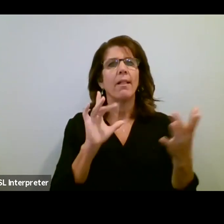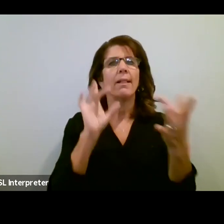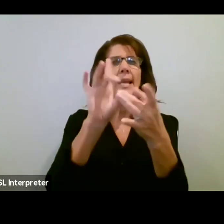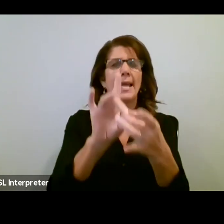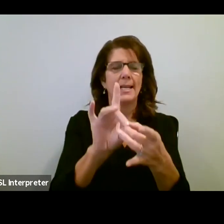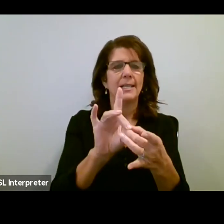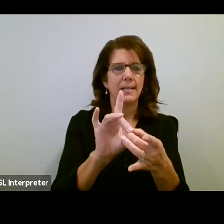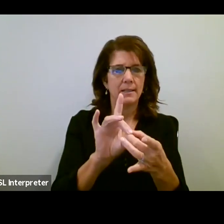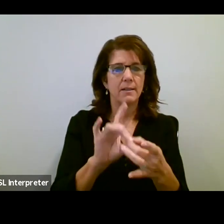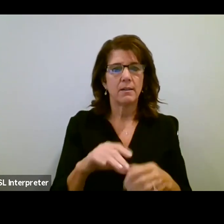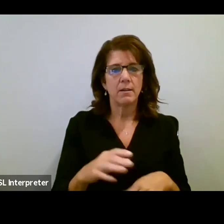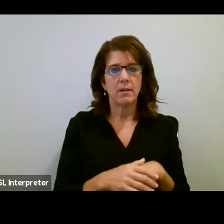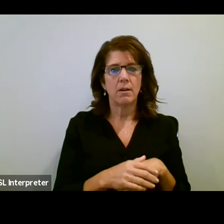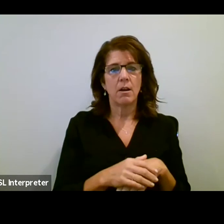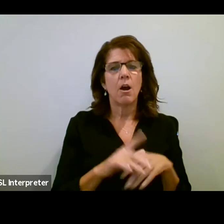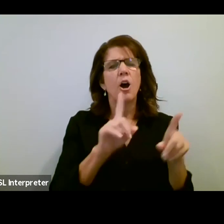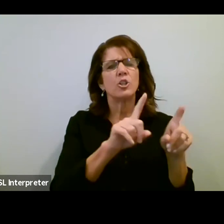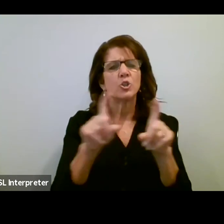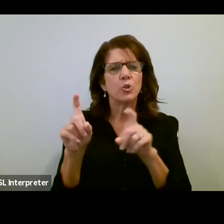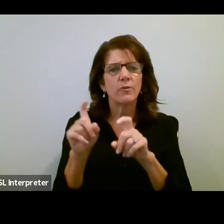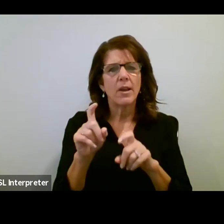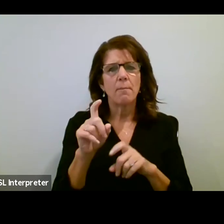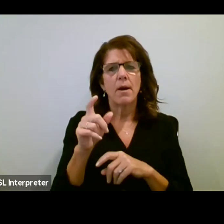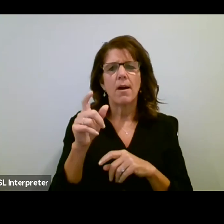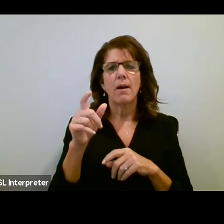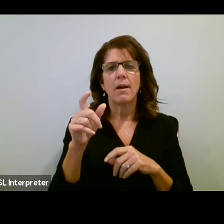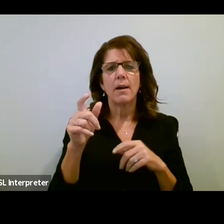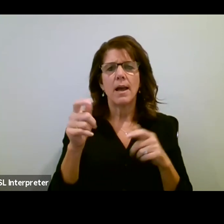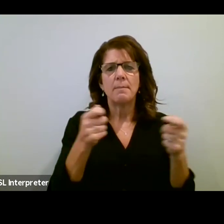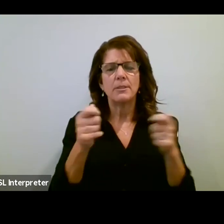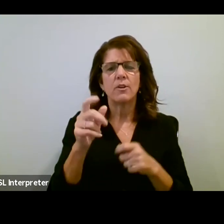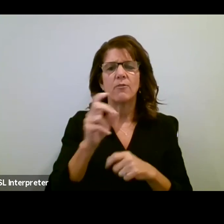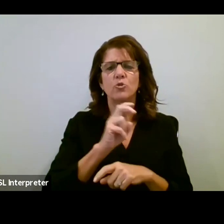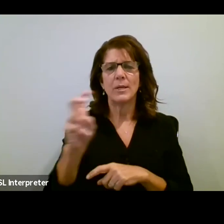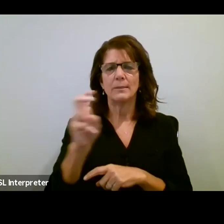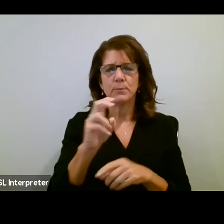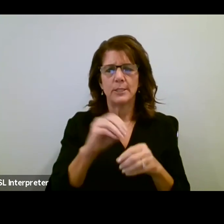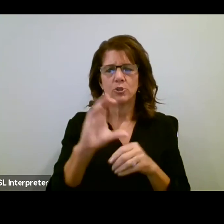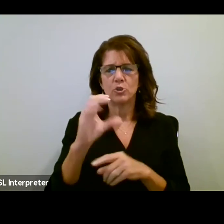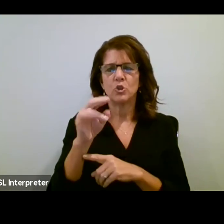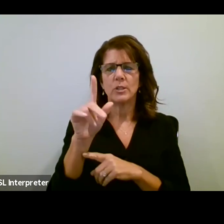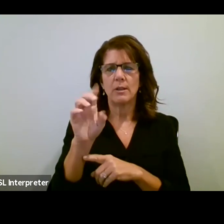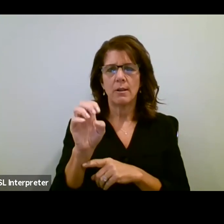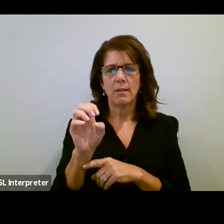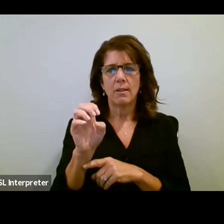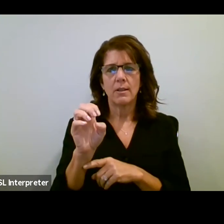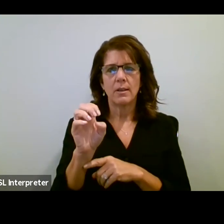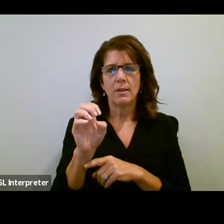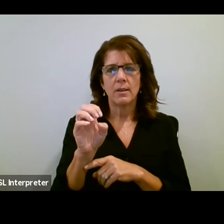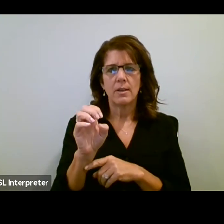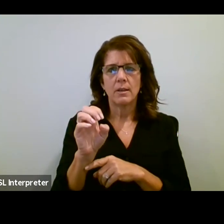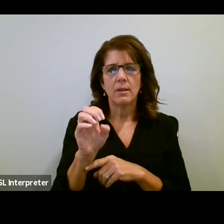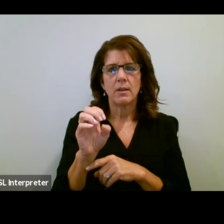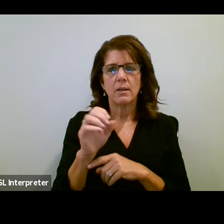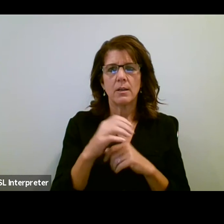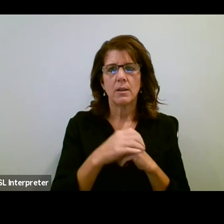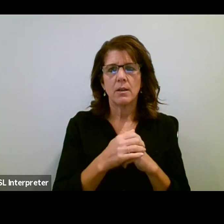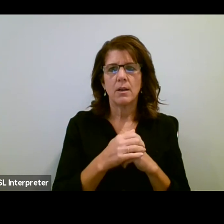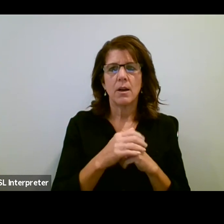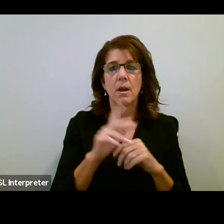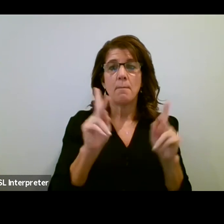Ministerio de Transporte y Telecomunicaciones a personas entre 60 y 80 años para conocer cómo había sido